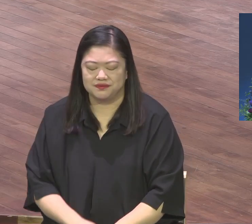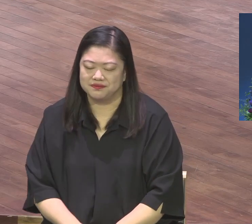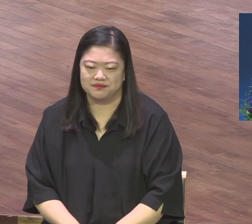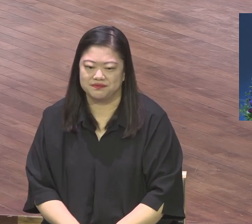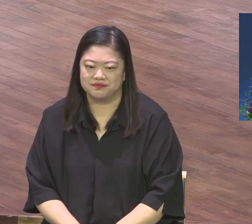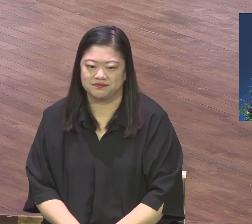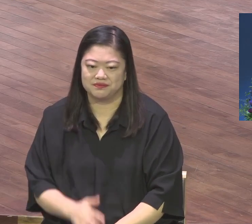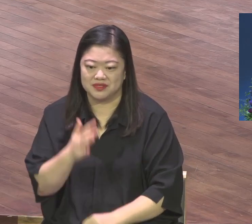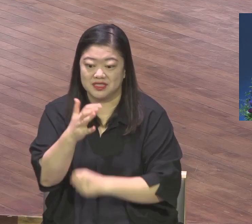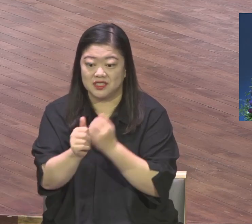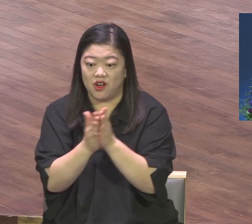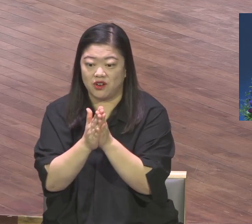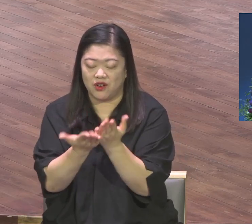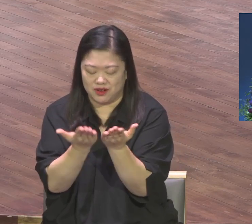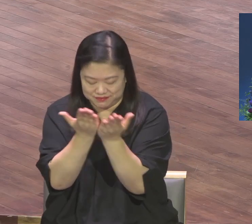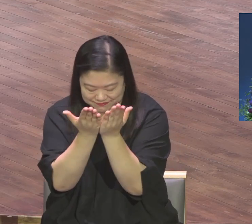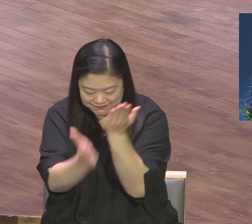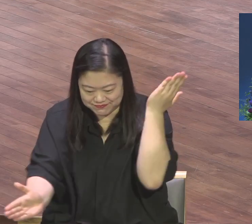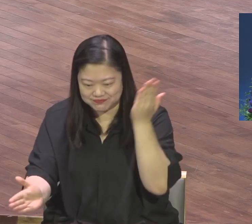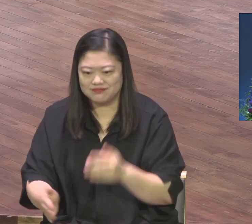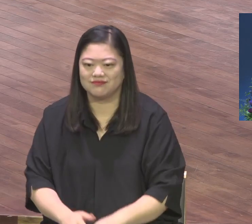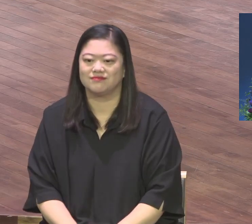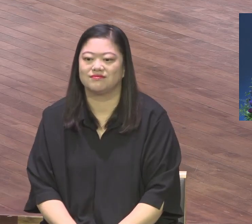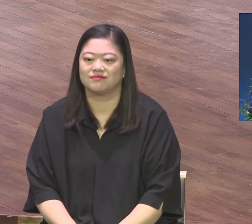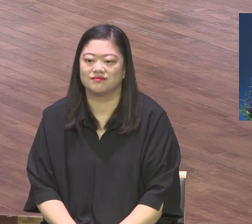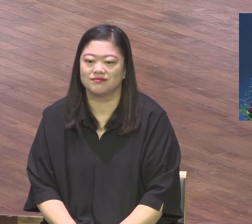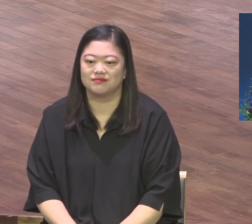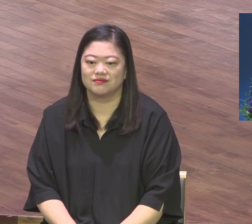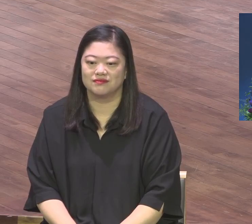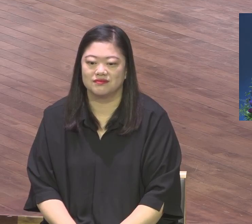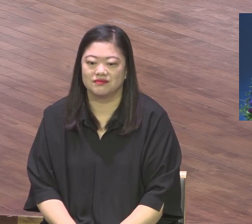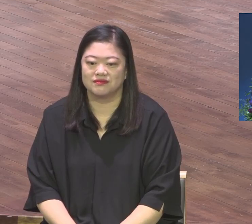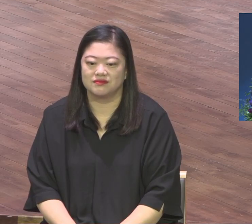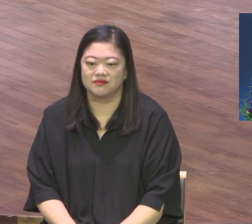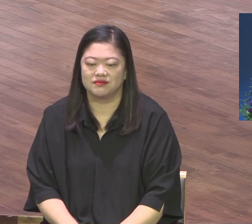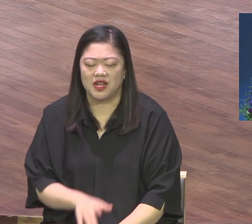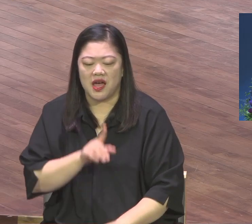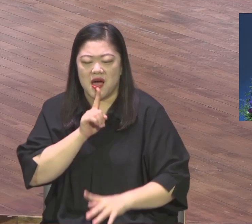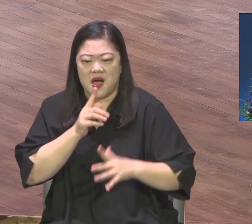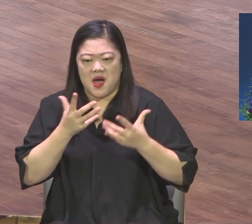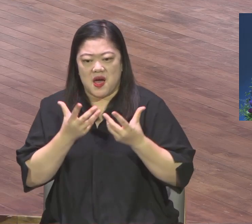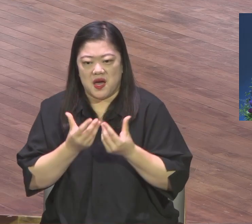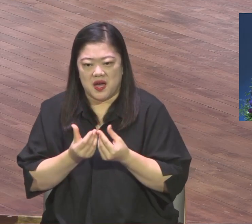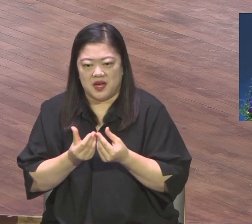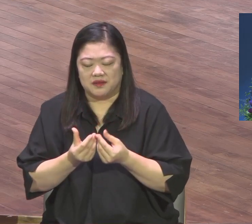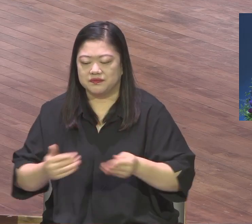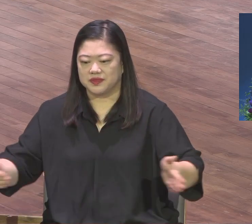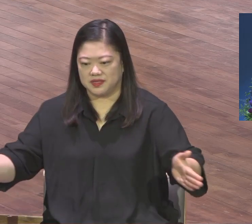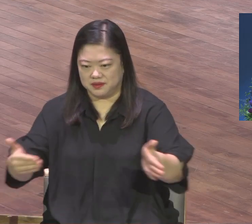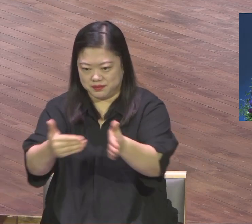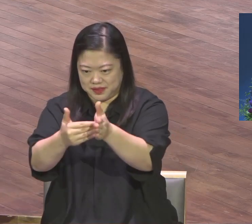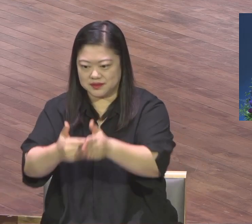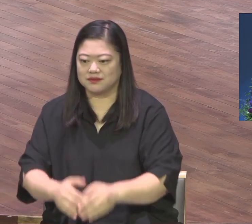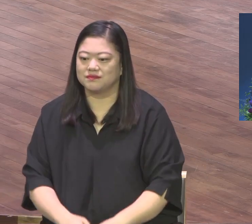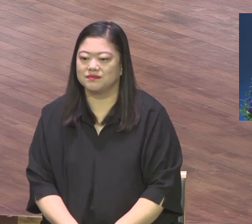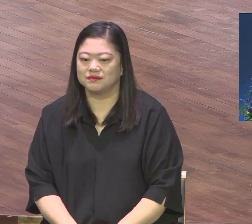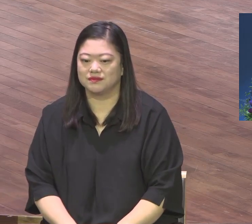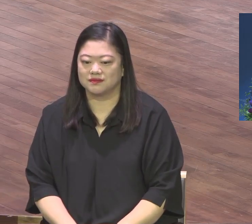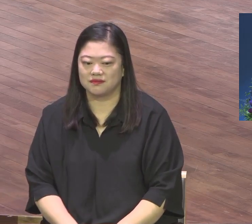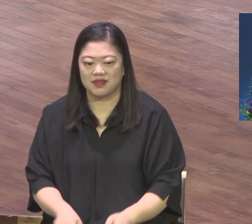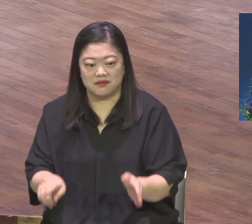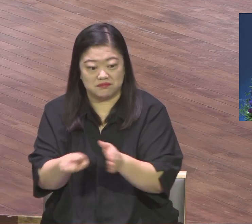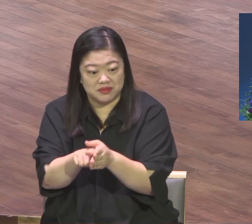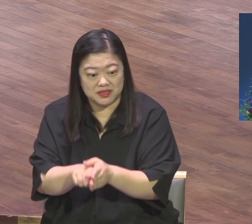못하면 성경적 신앙생활 아니에요. 어떤 이유도 하나님께 통하지 않습니다. 내 믿음이 내 신앙이 내